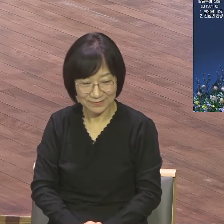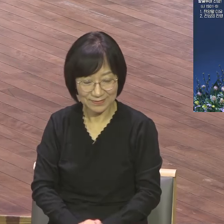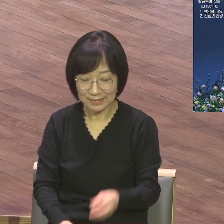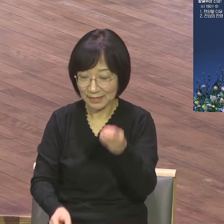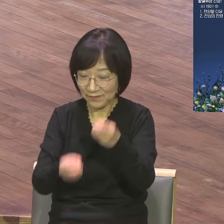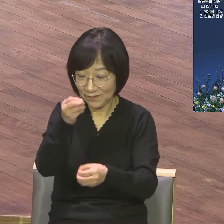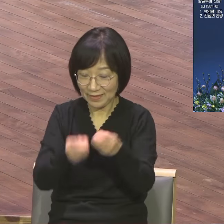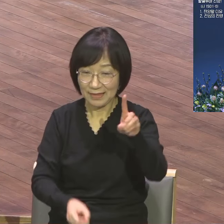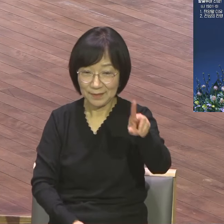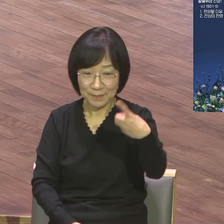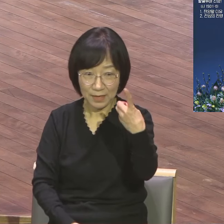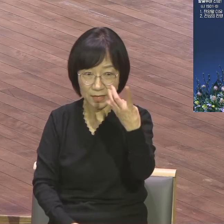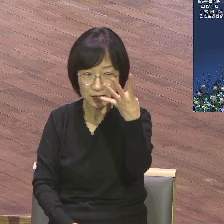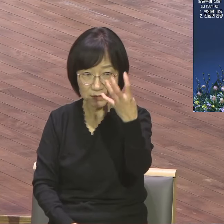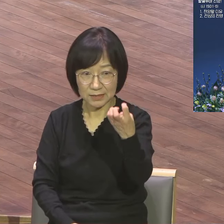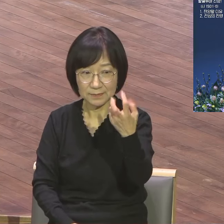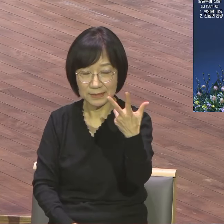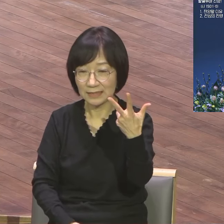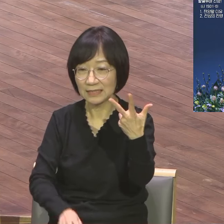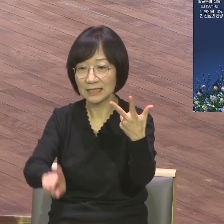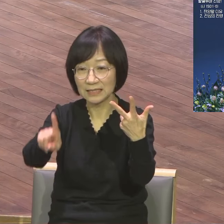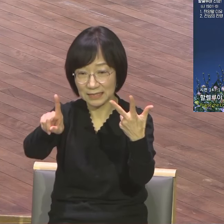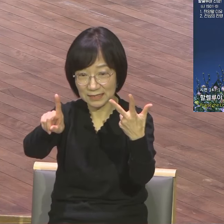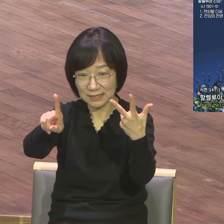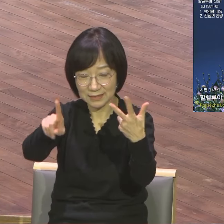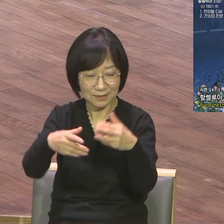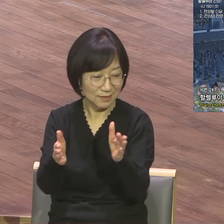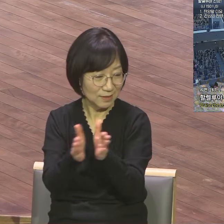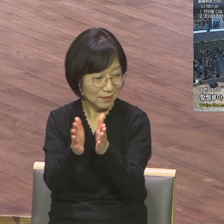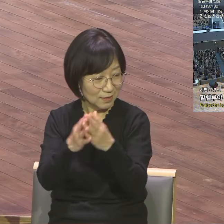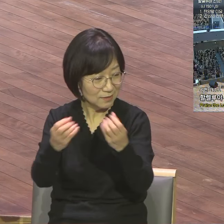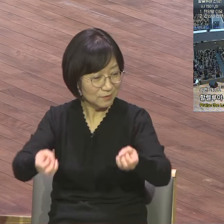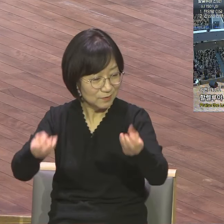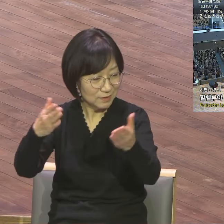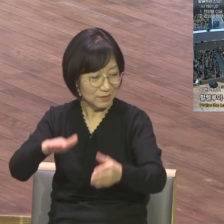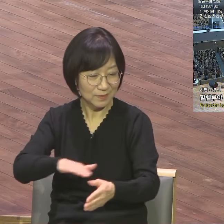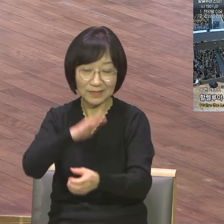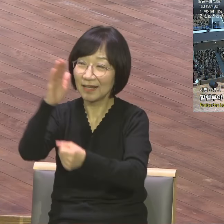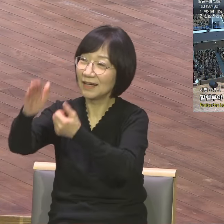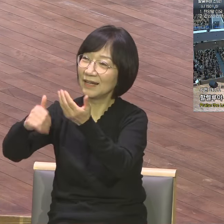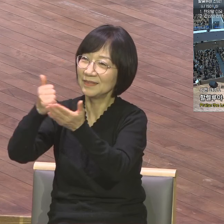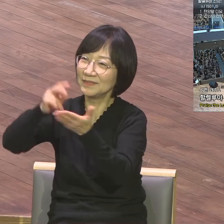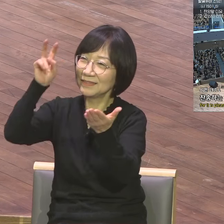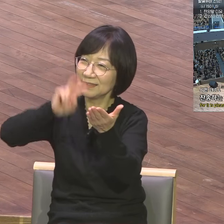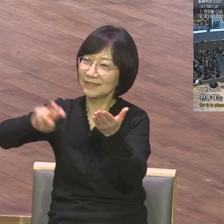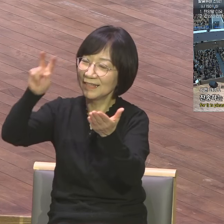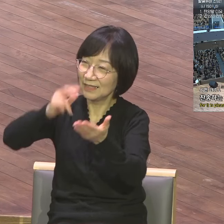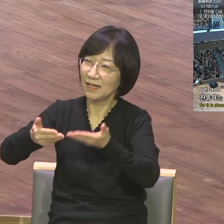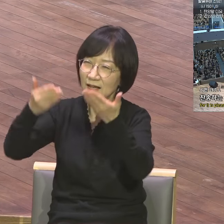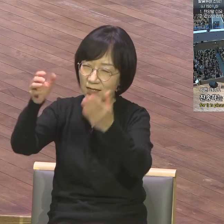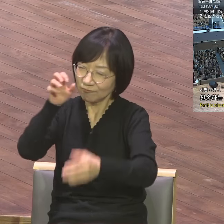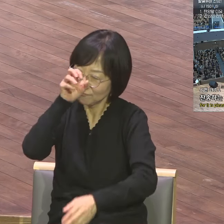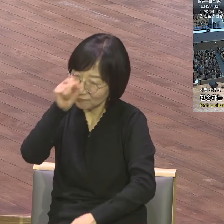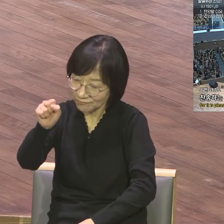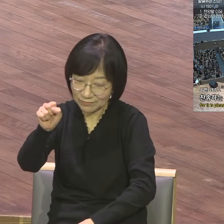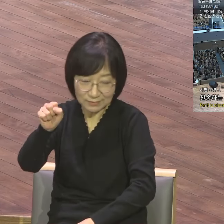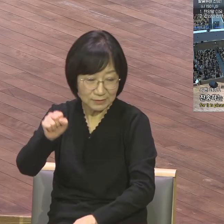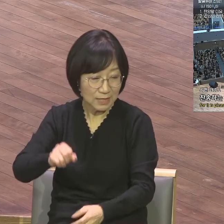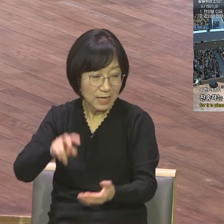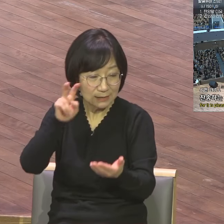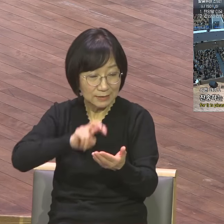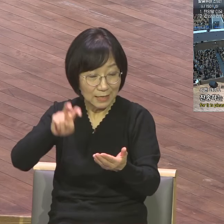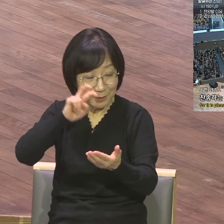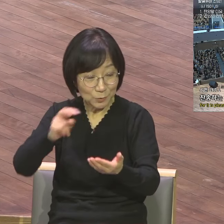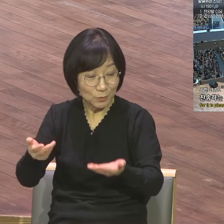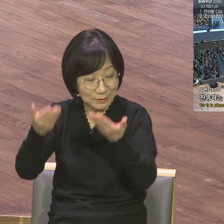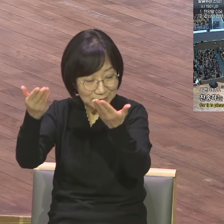시편 147편 1절에 보면 할렐루야 우리 하나님을 찬양하는 일이 선함이요 찬송하는 일이